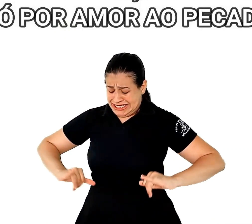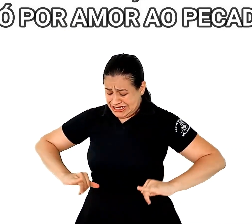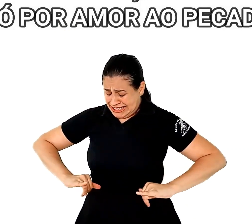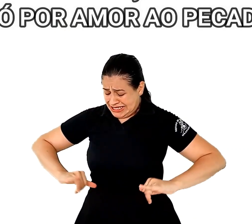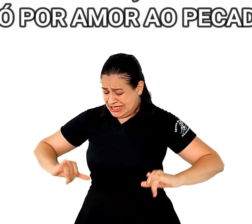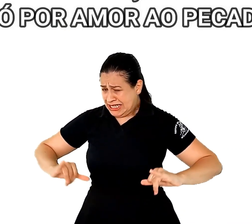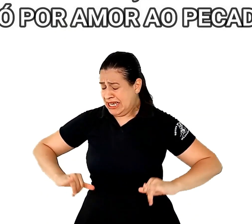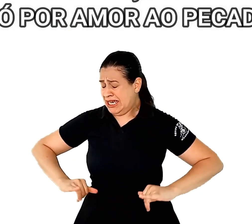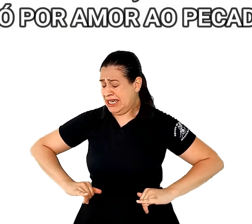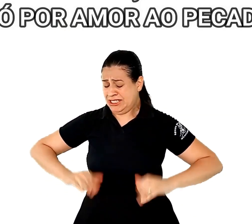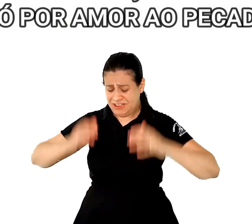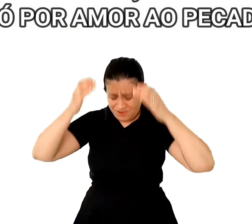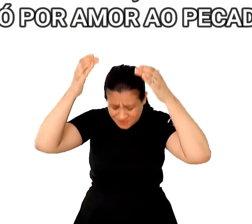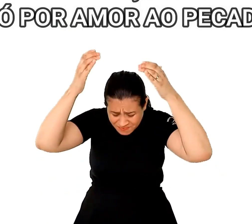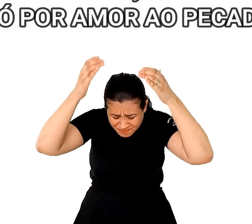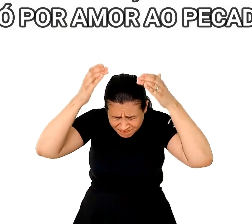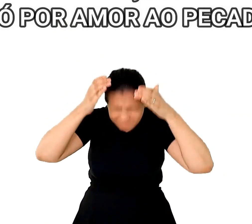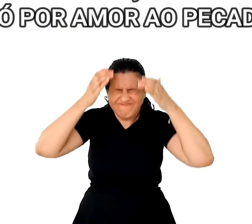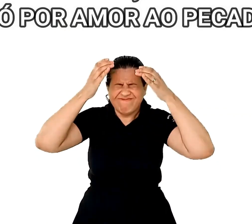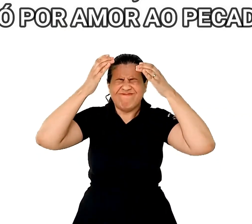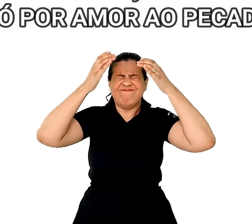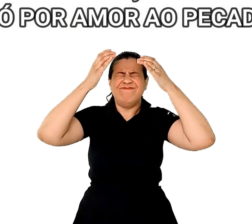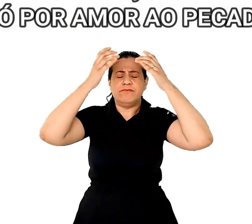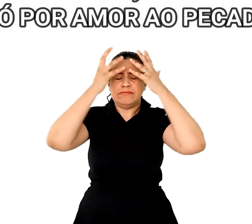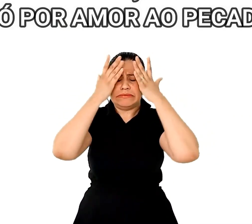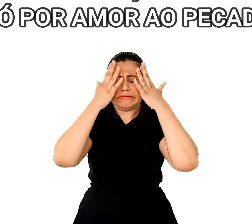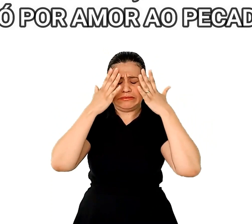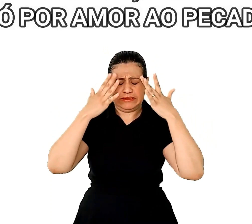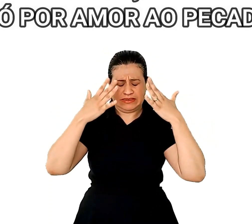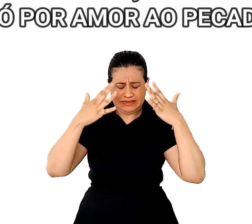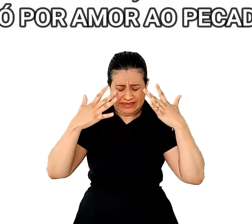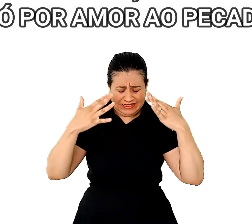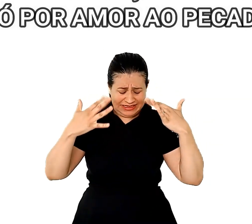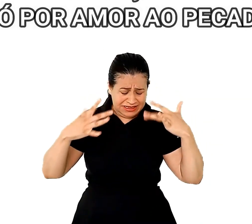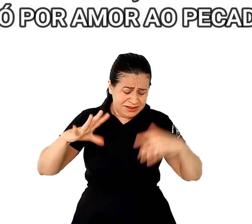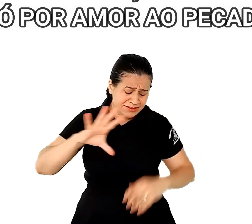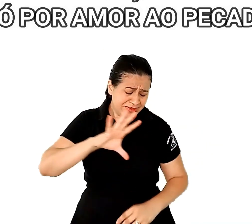ele pagou, só por